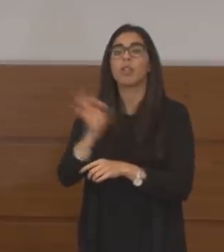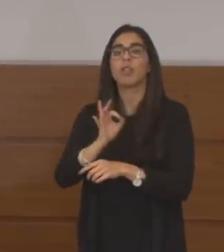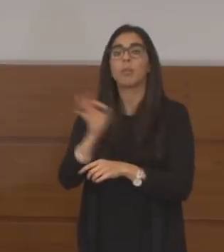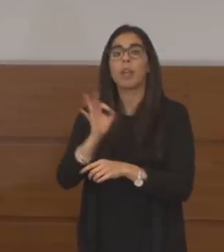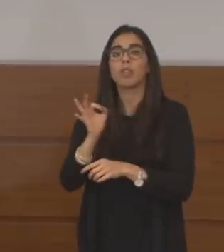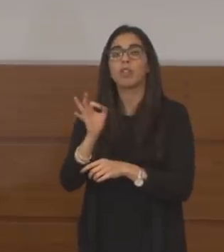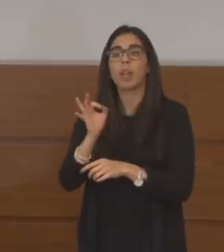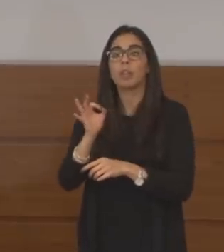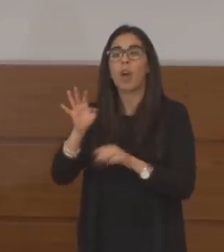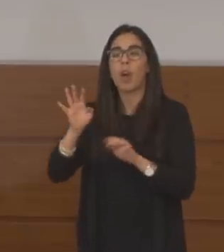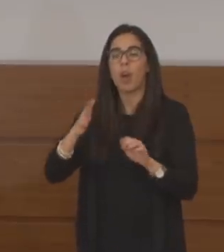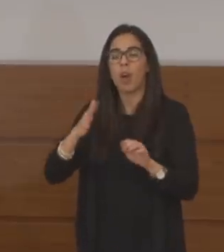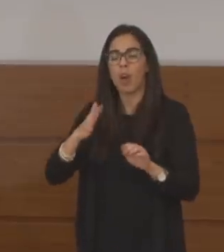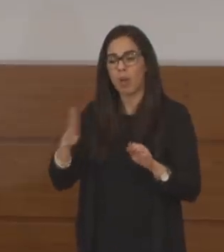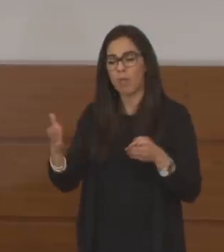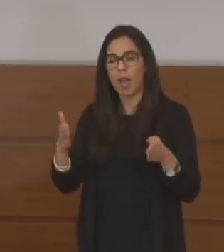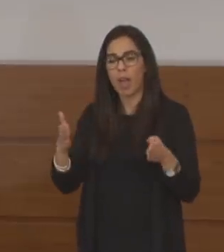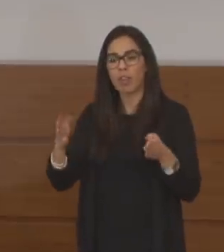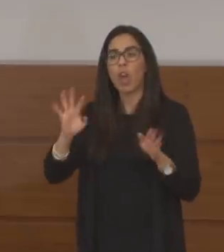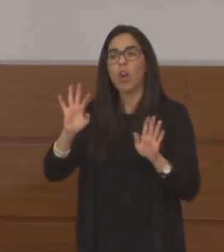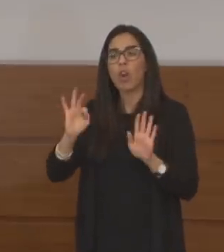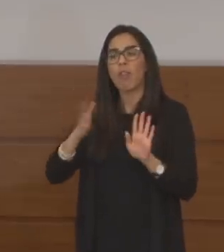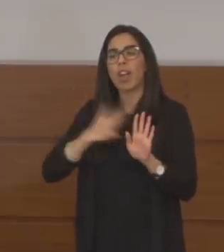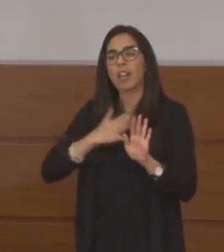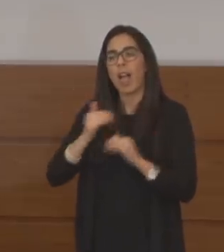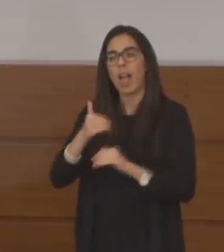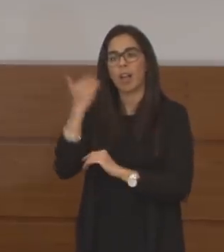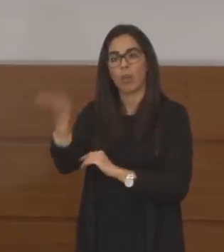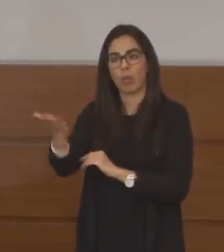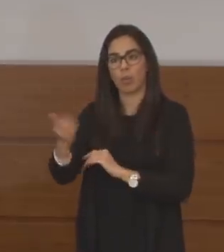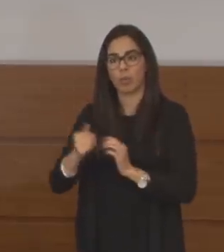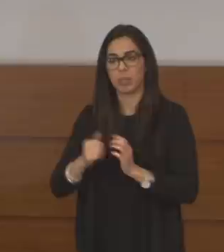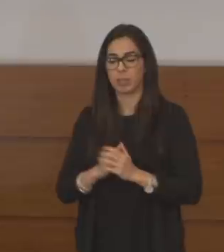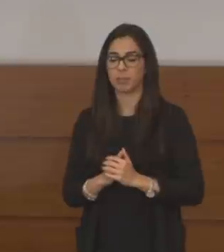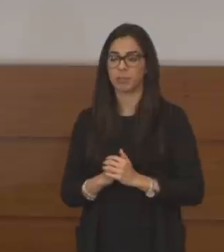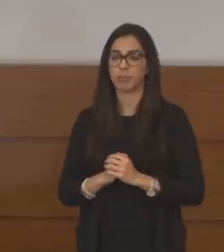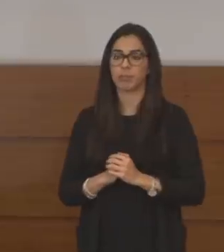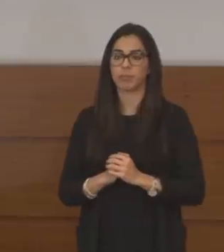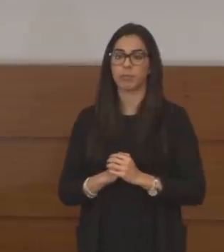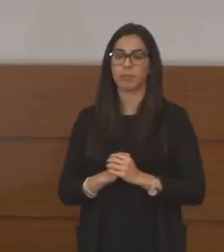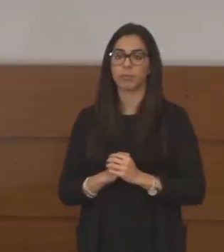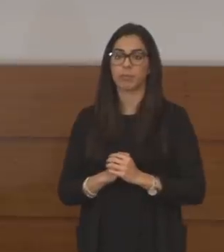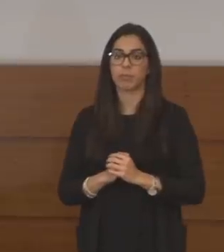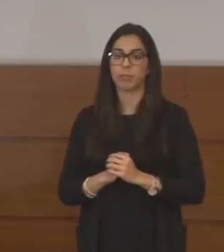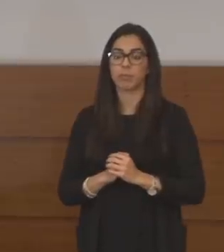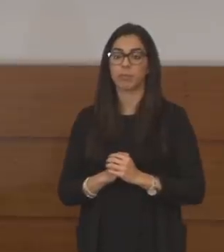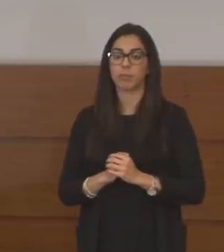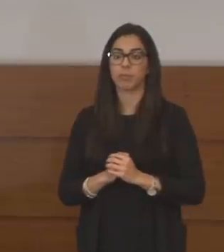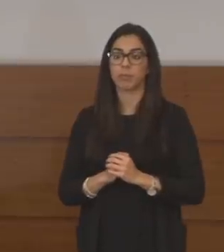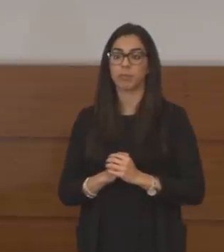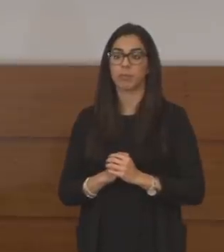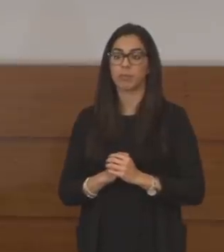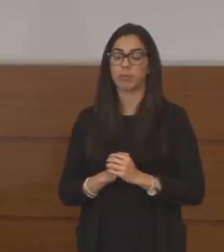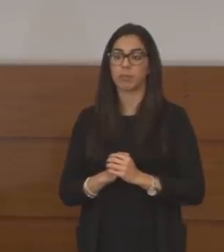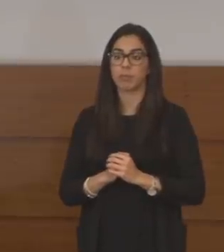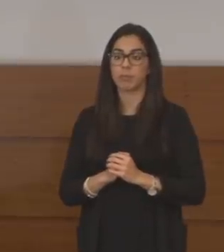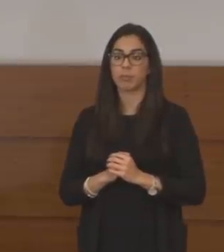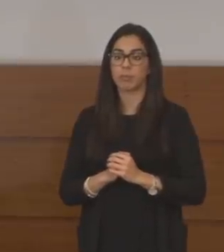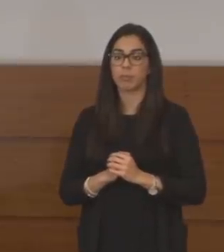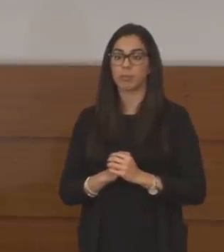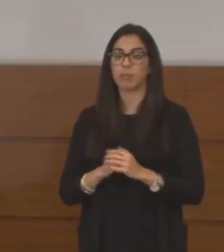maggiore di 90 anni il numero delle persone complessivamente